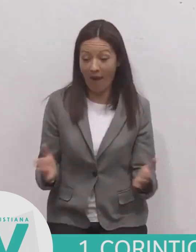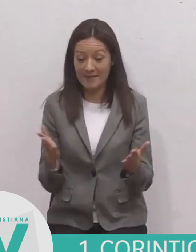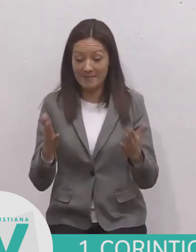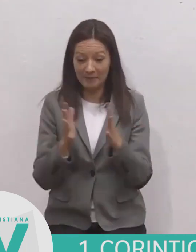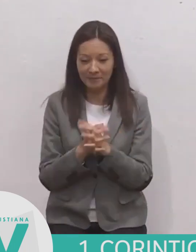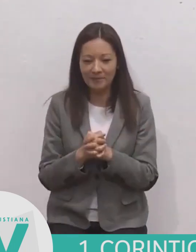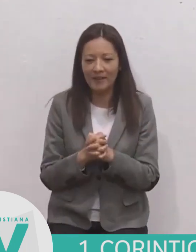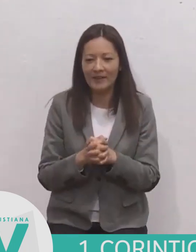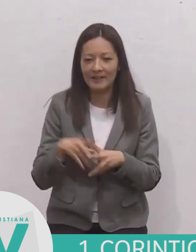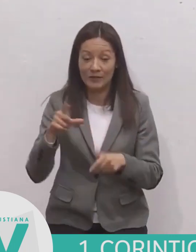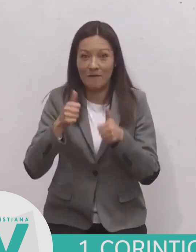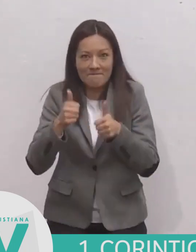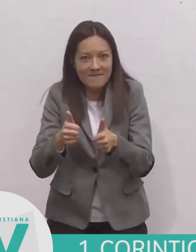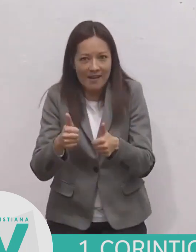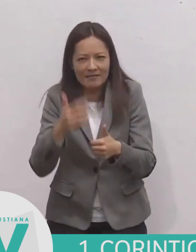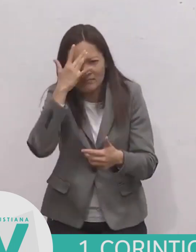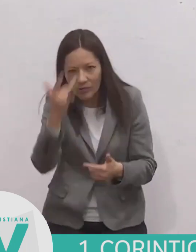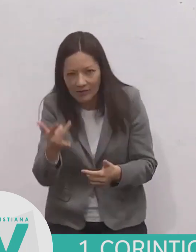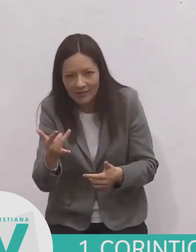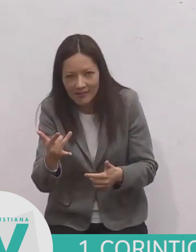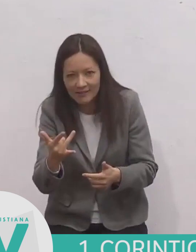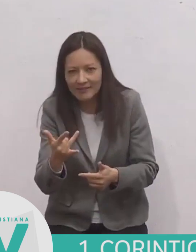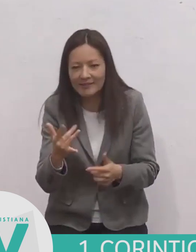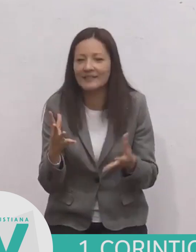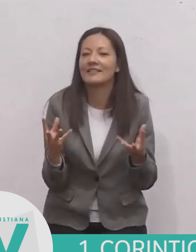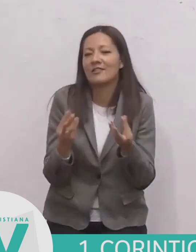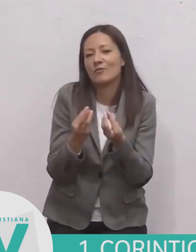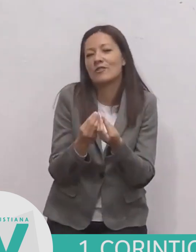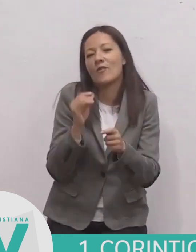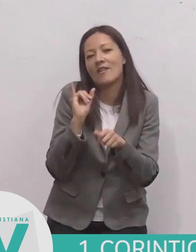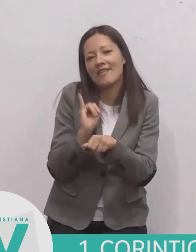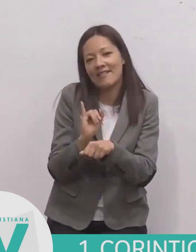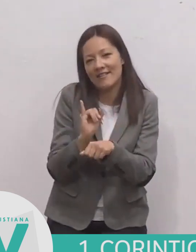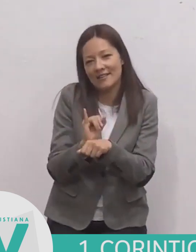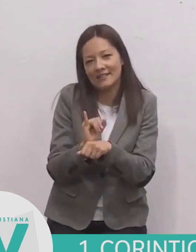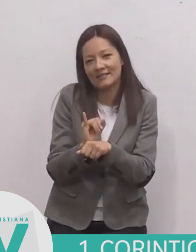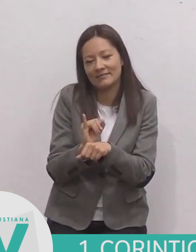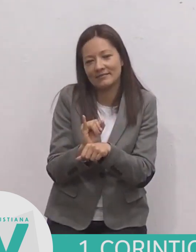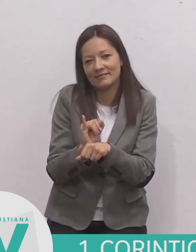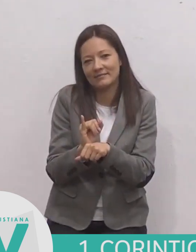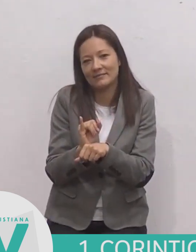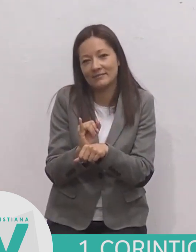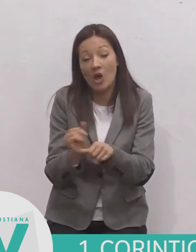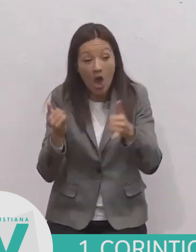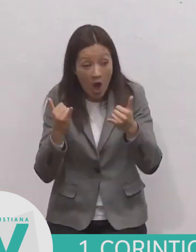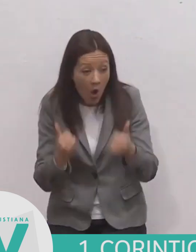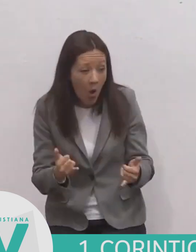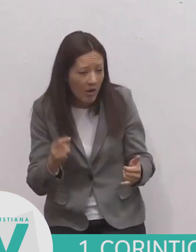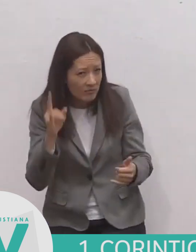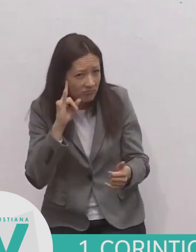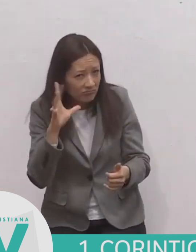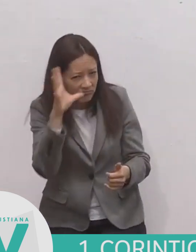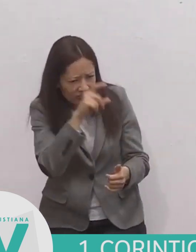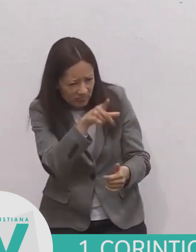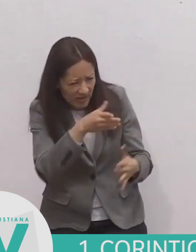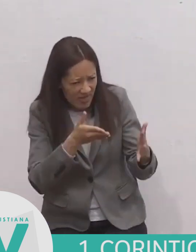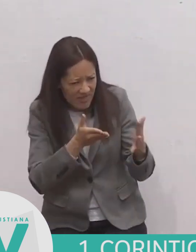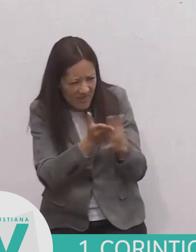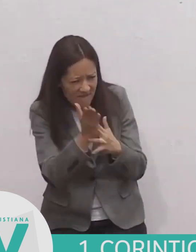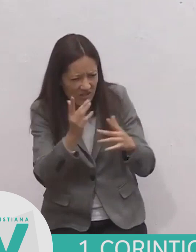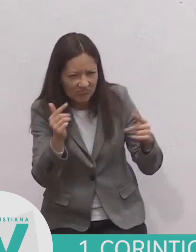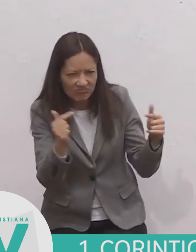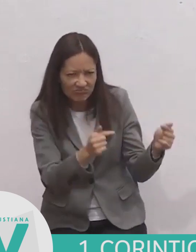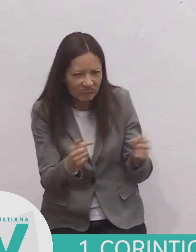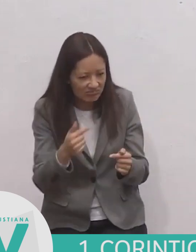animado, tengo que estar bien. ¿Por qué? Porque estoy reunido como iglesia. Oigo que hay entre vosotros divisiones, y en parte lo creo, porque